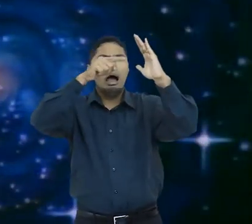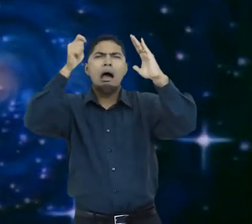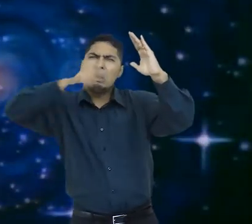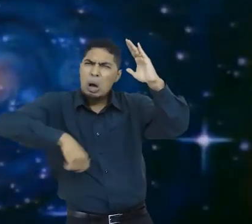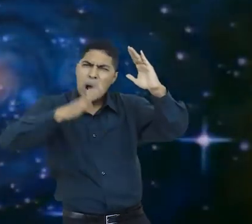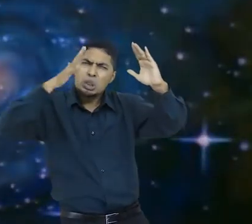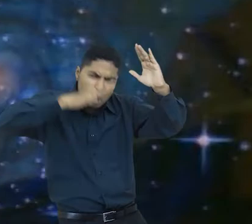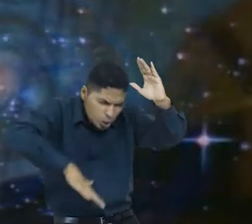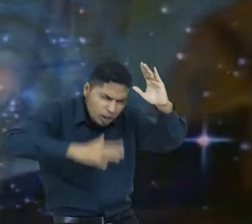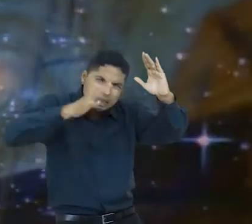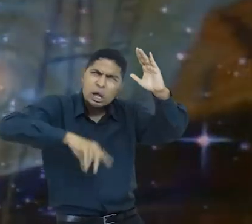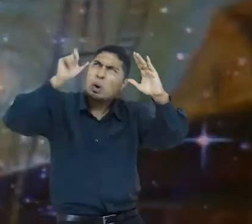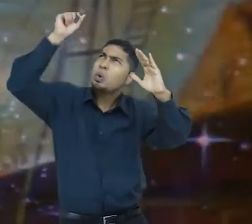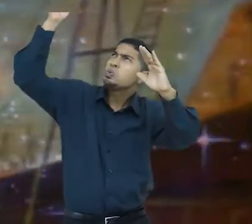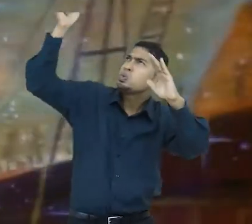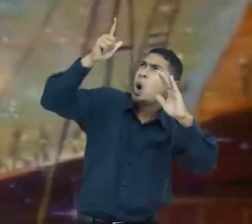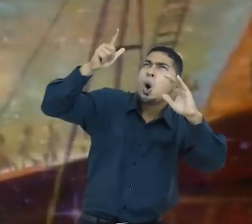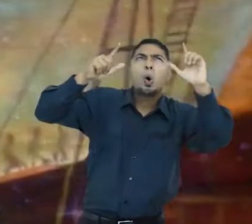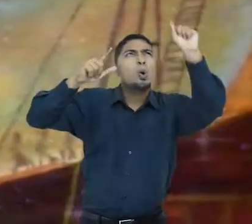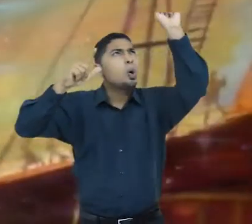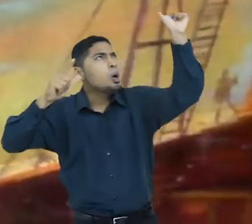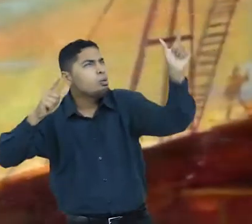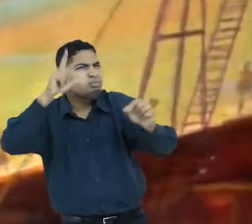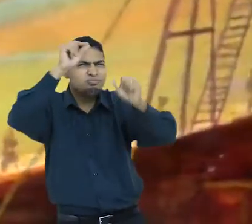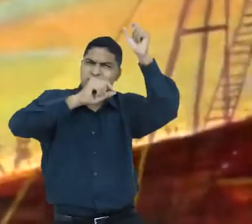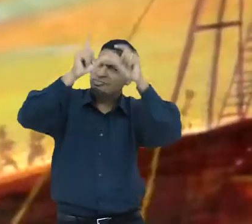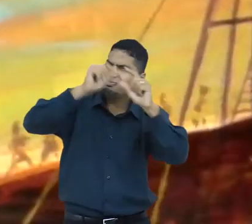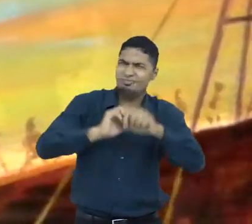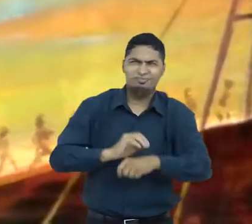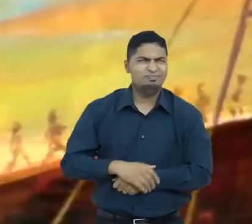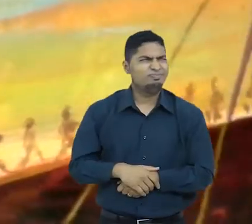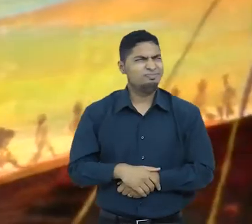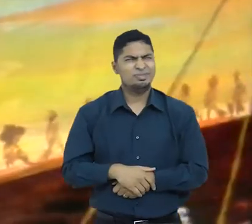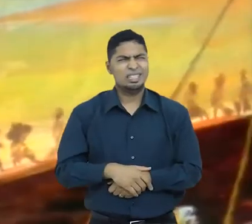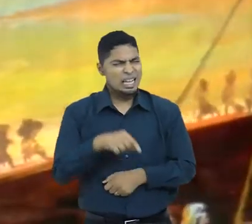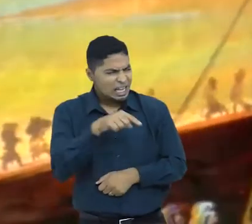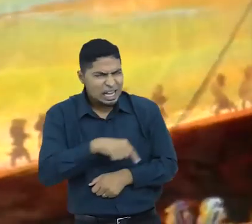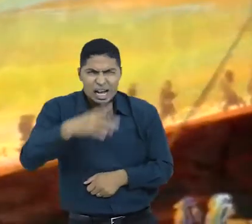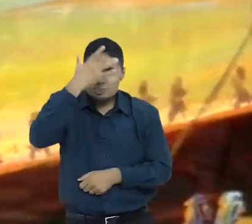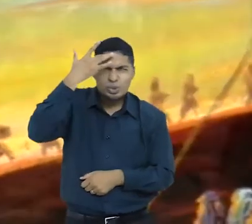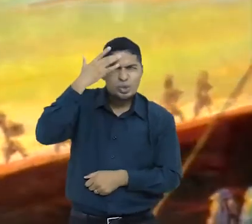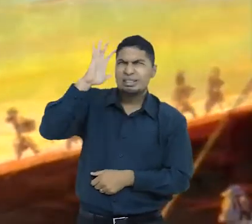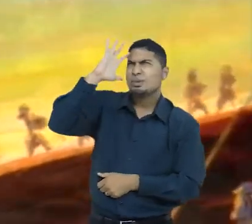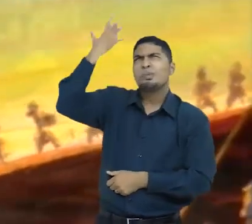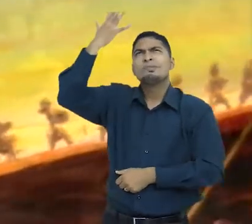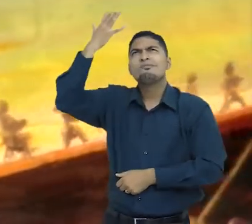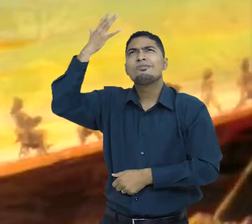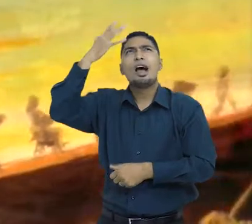lugar de adoração ao sol, à lua e às estrelas. Eles decidiram adorar a criação e não o